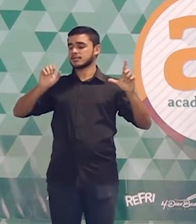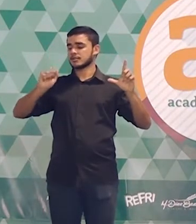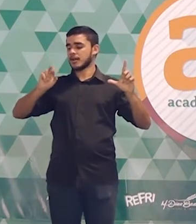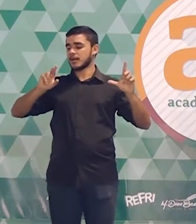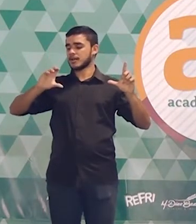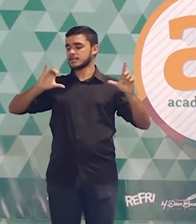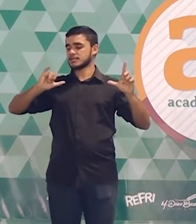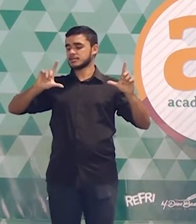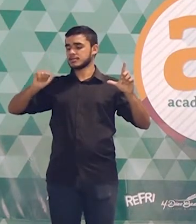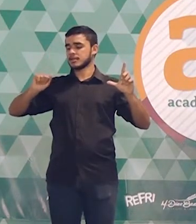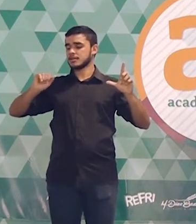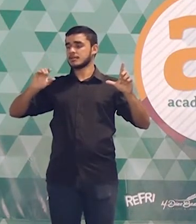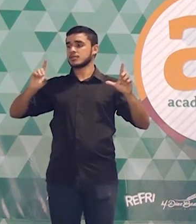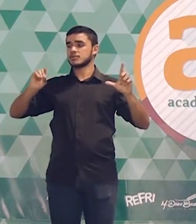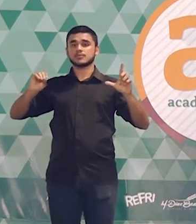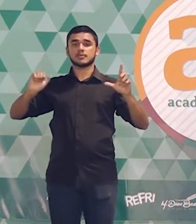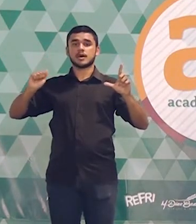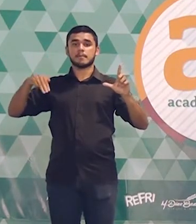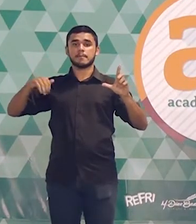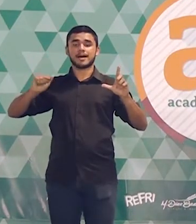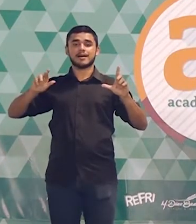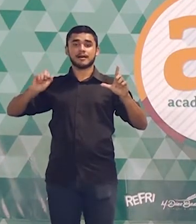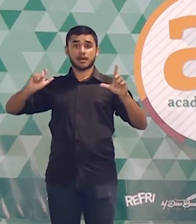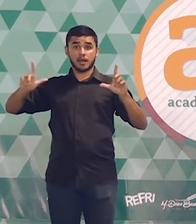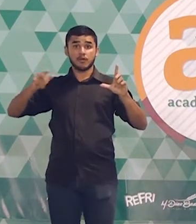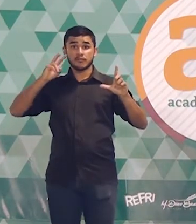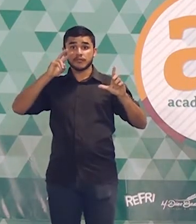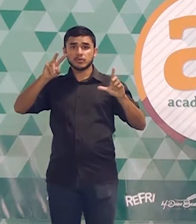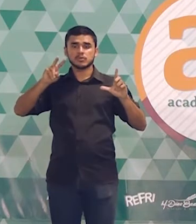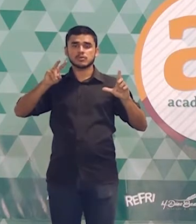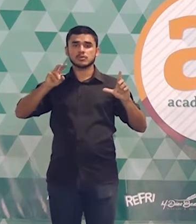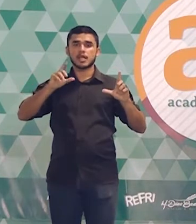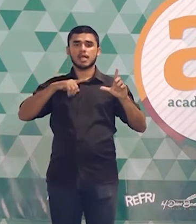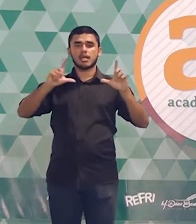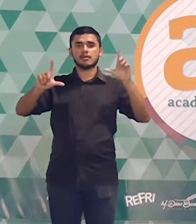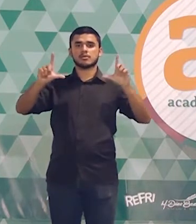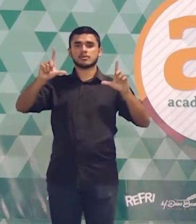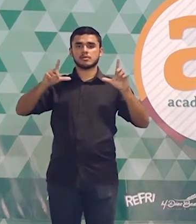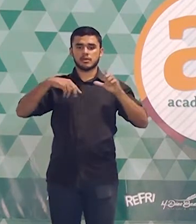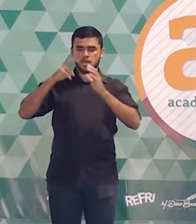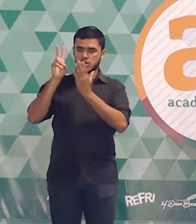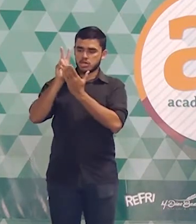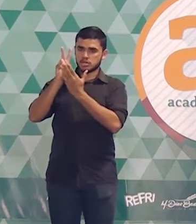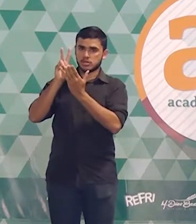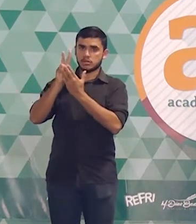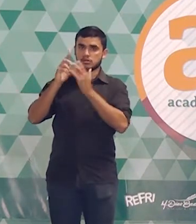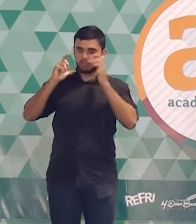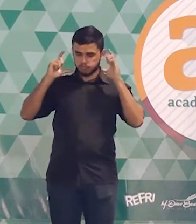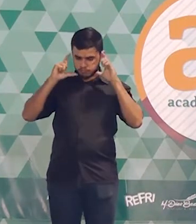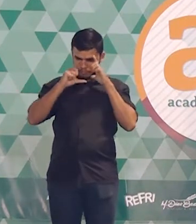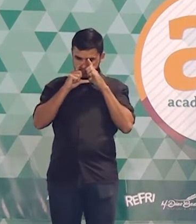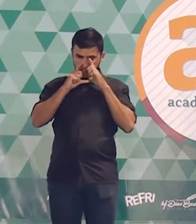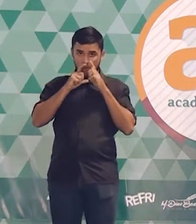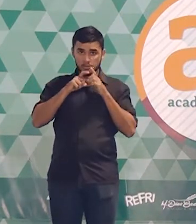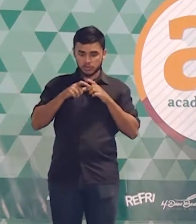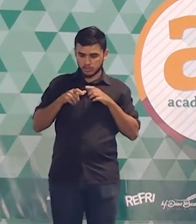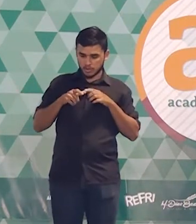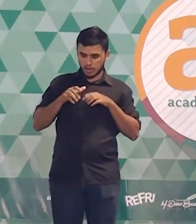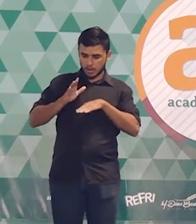chamada o Abaporu. Já viram? Aquele índio que tem a cabecinha e o